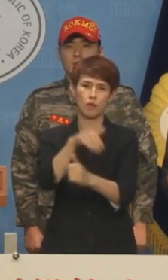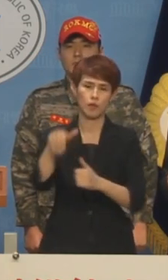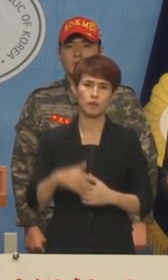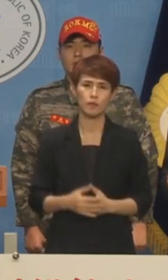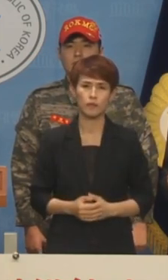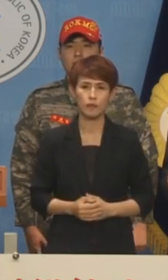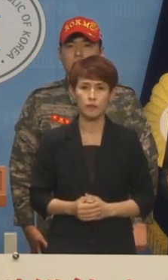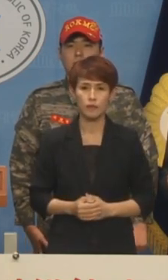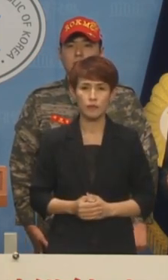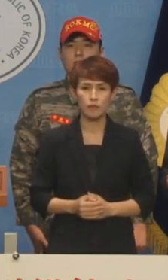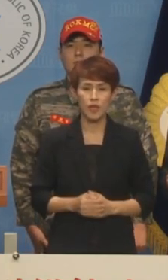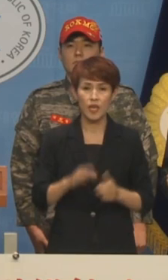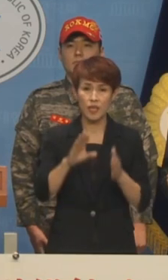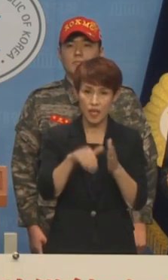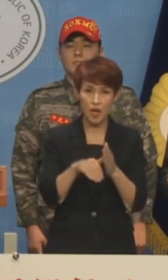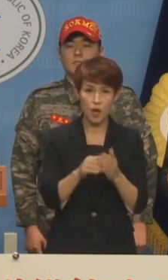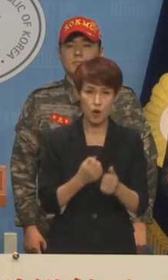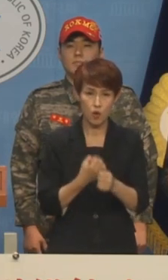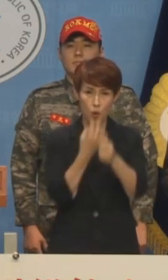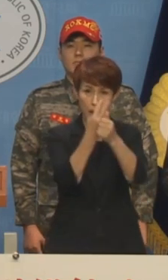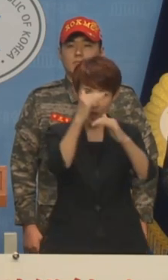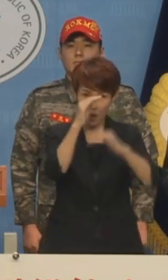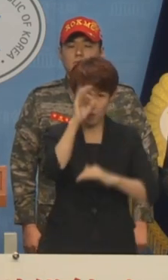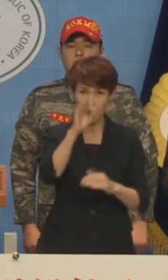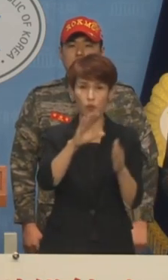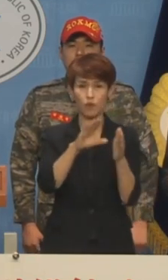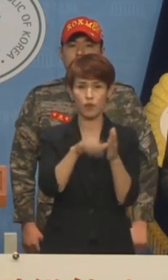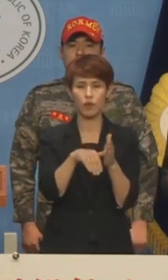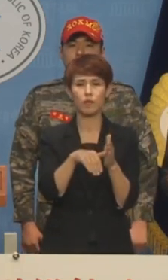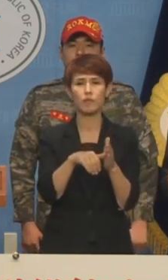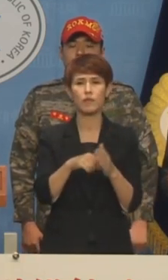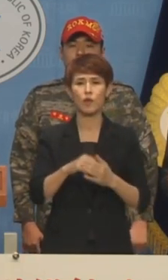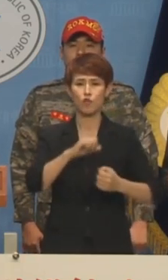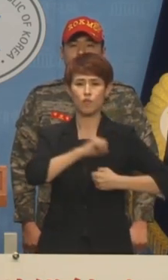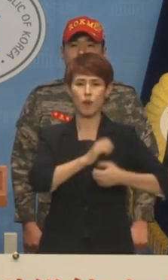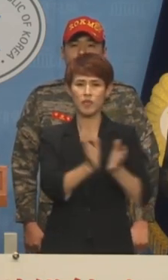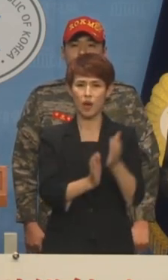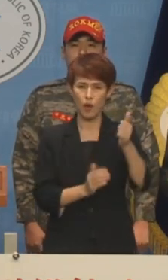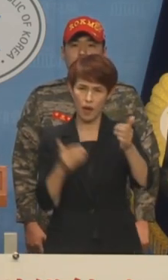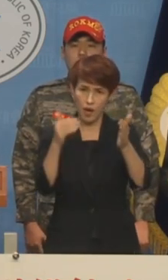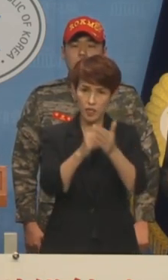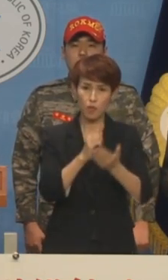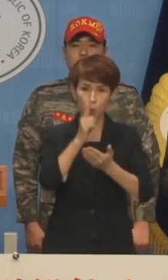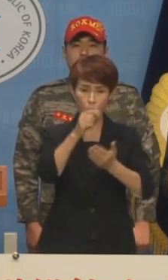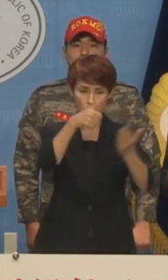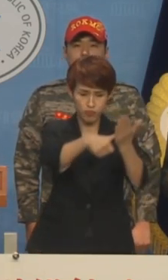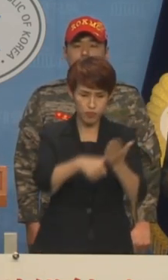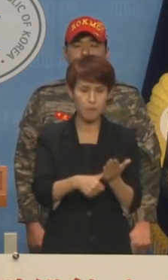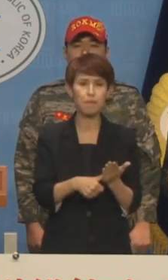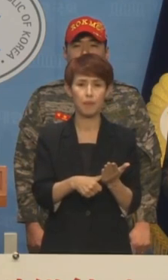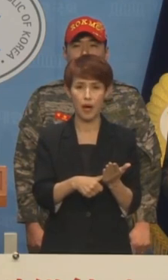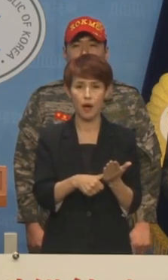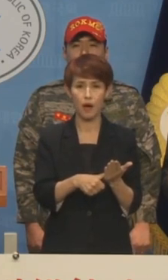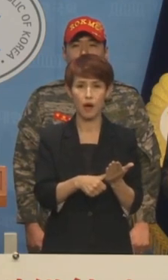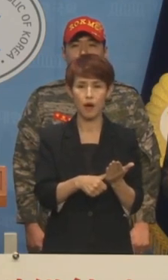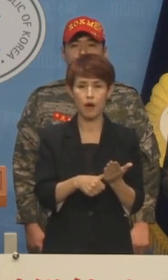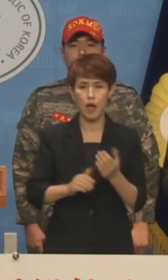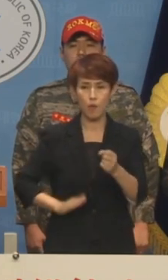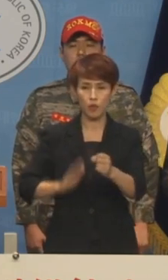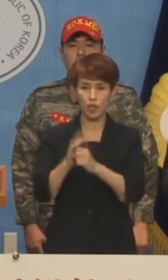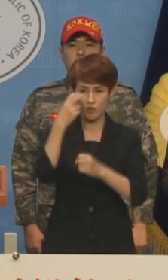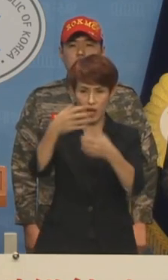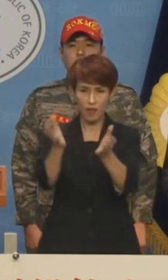이 과정에서 위 고발 사실에서 살펴본 바와 같이 국방부 장관까지 보고되어 결재 사인까지 득한 해병대